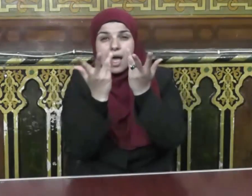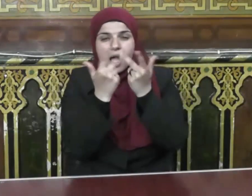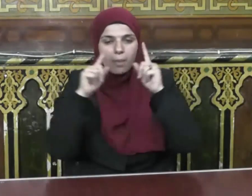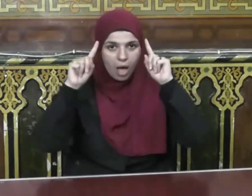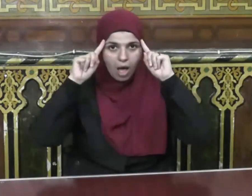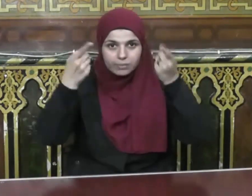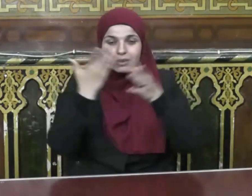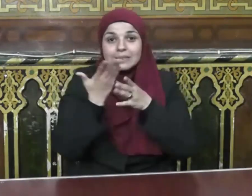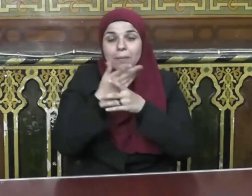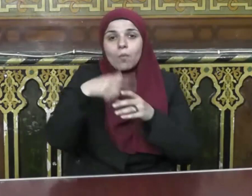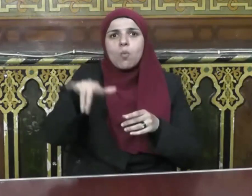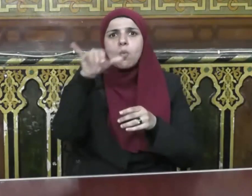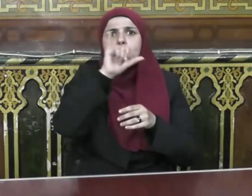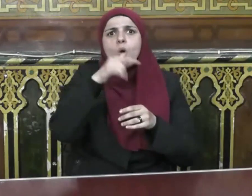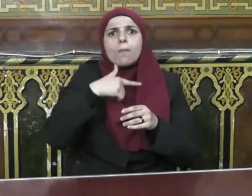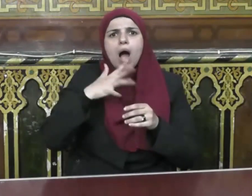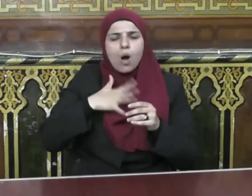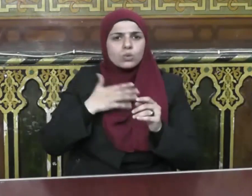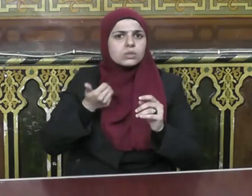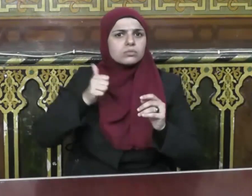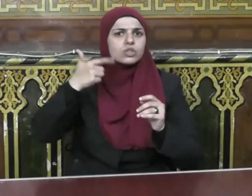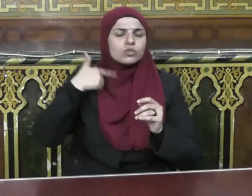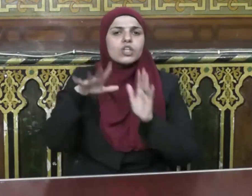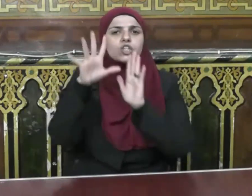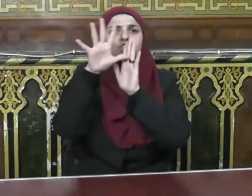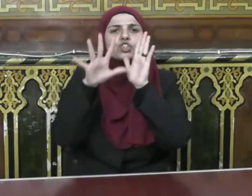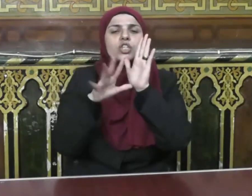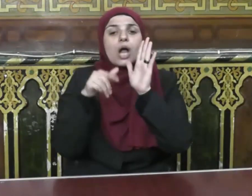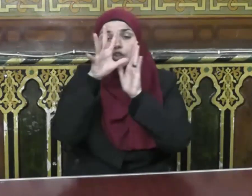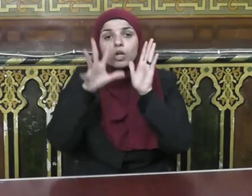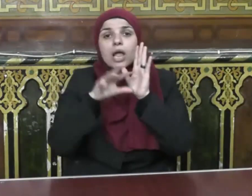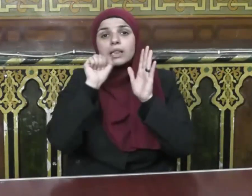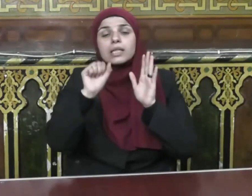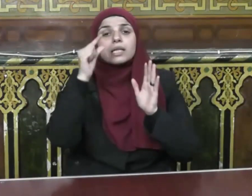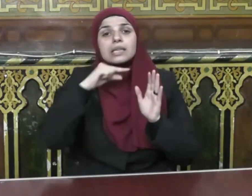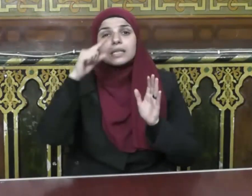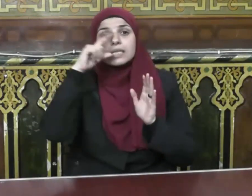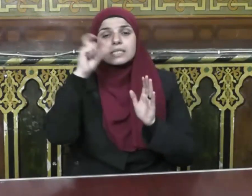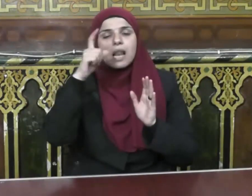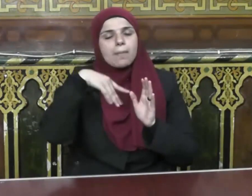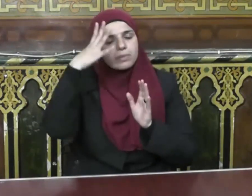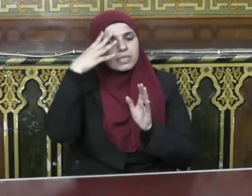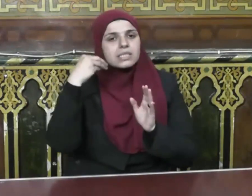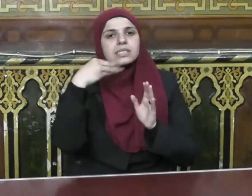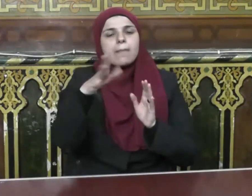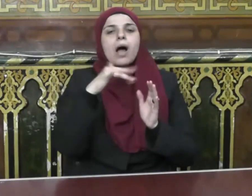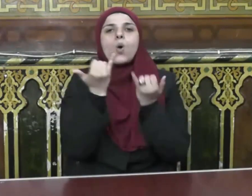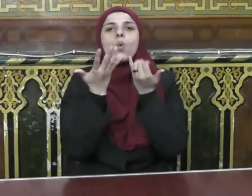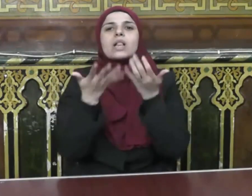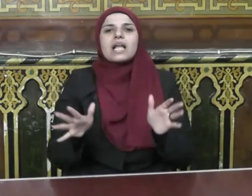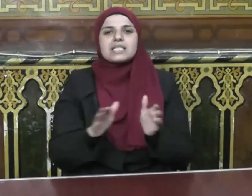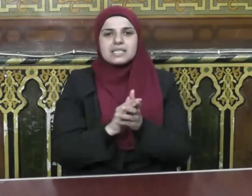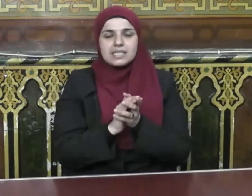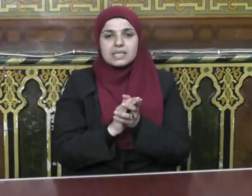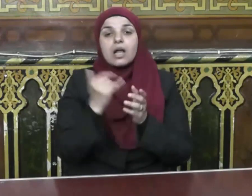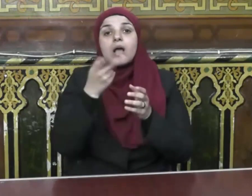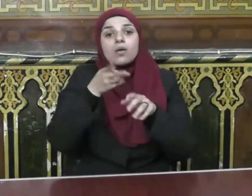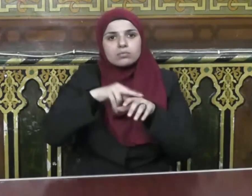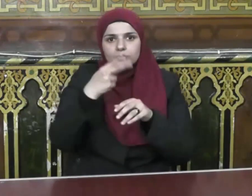من أجل وأبهى ما تميزت به الشريعة الإسلامية السماحة والتيسير، فلا ترى فيها